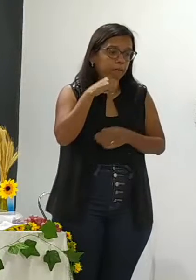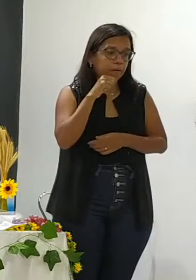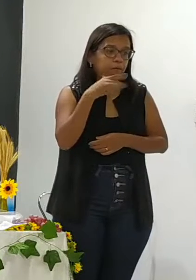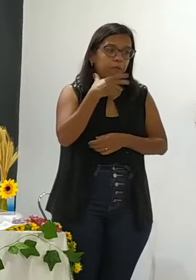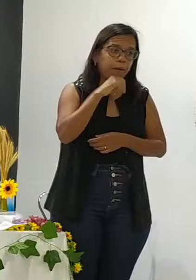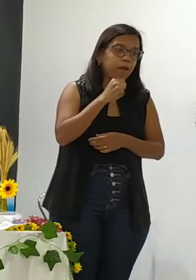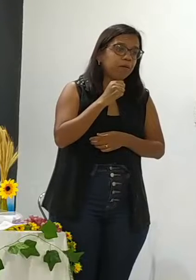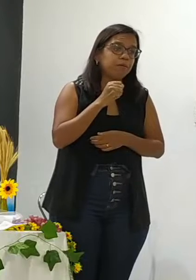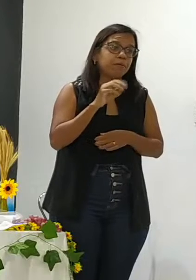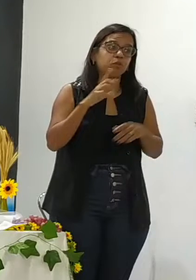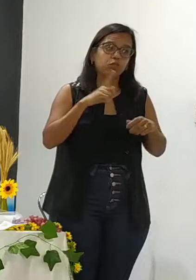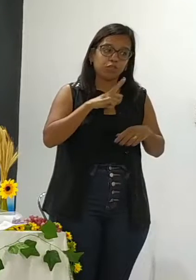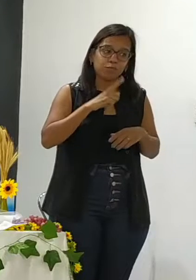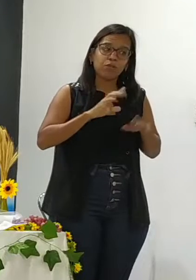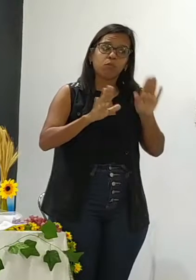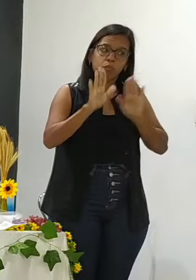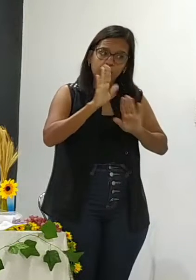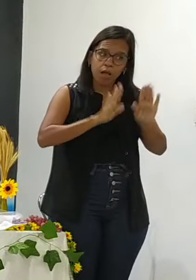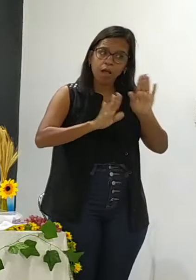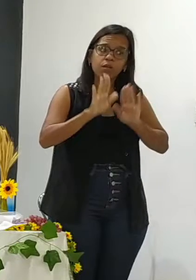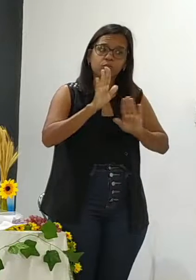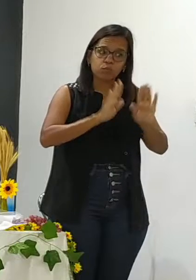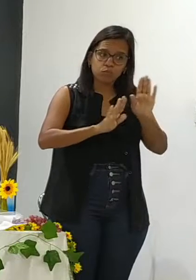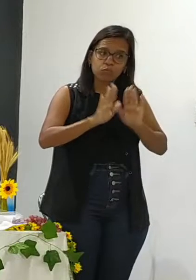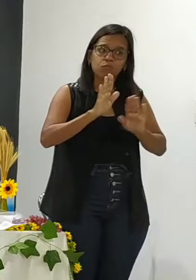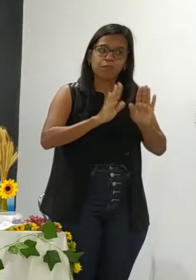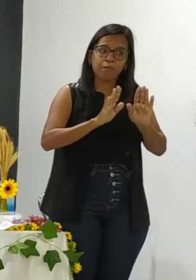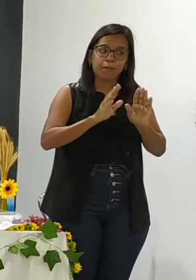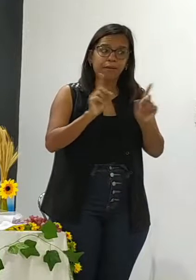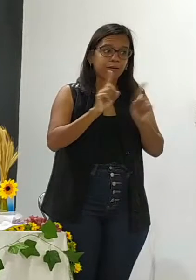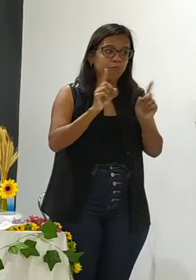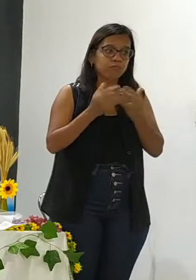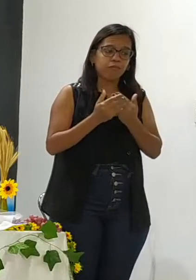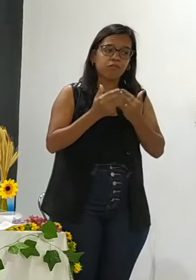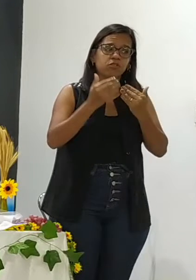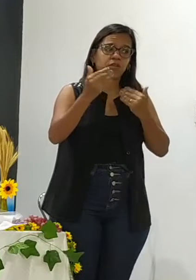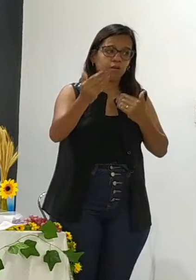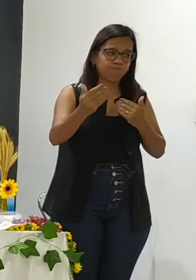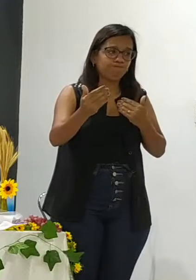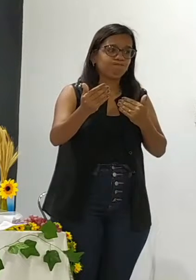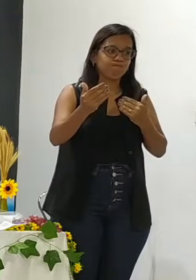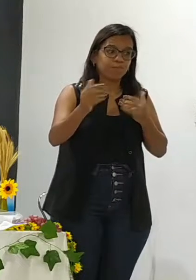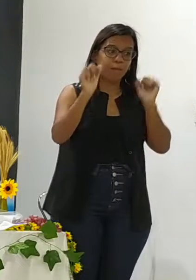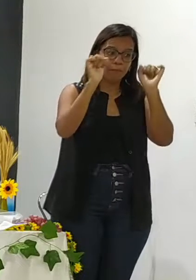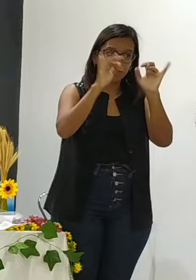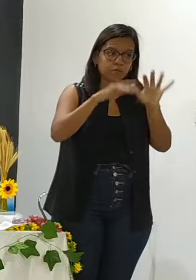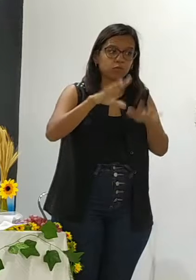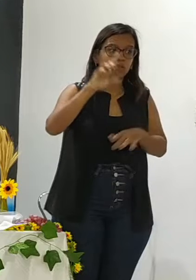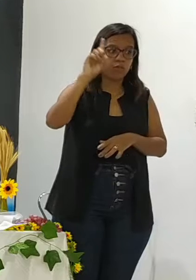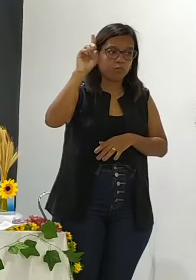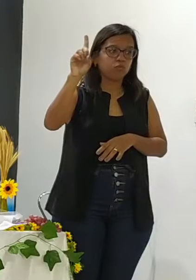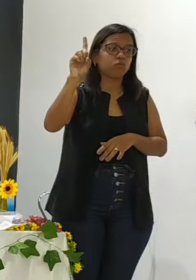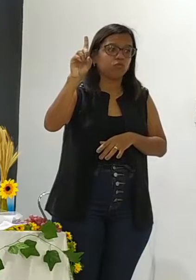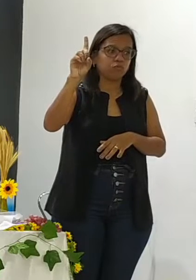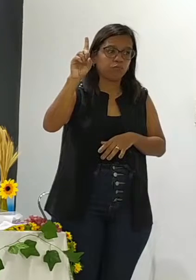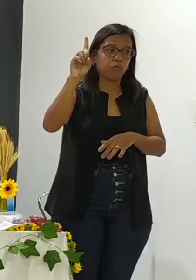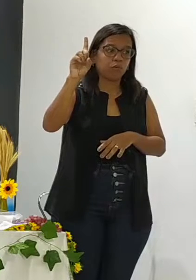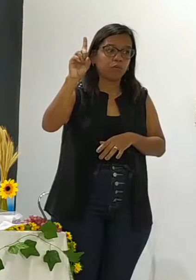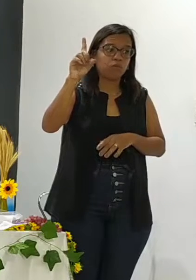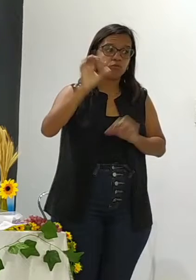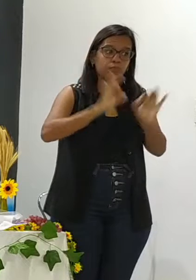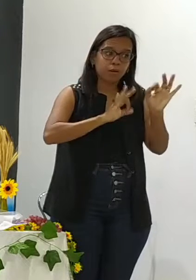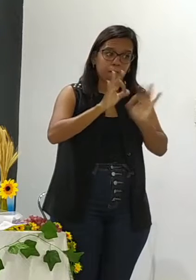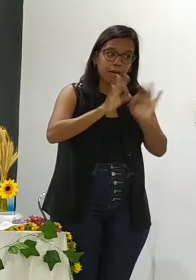um cuidado muito grande para não sair da bênção de Deus, ou seja, daquilo que